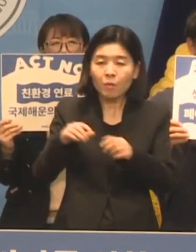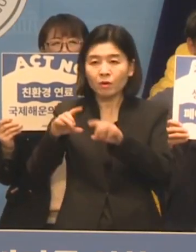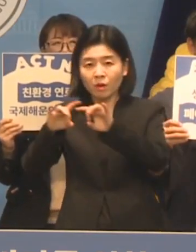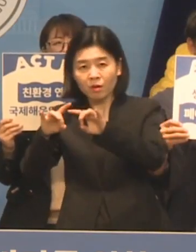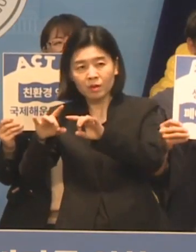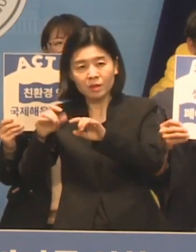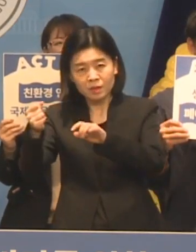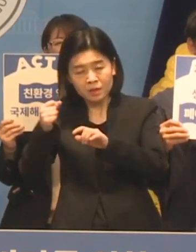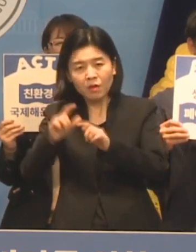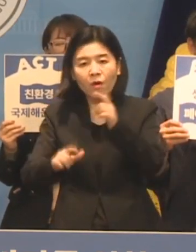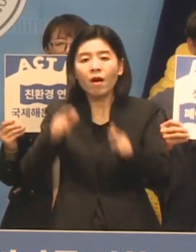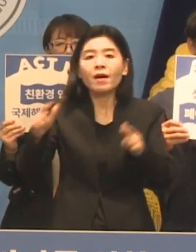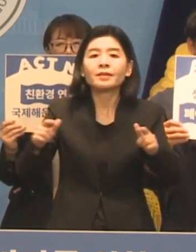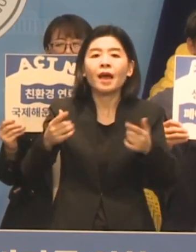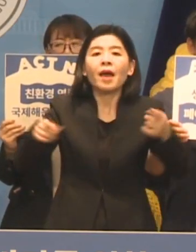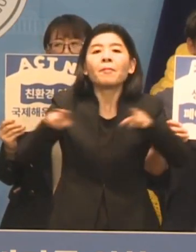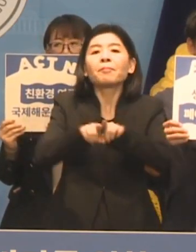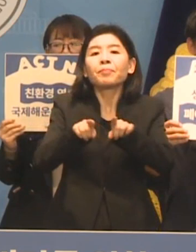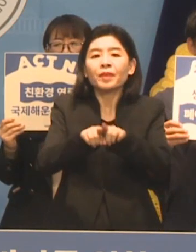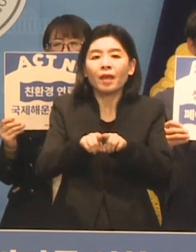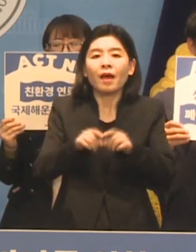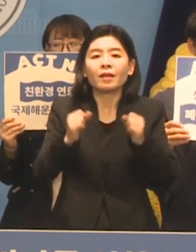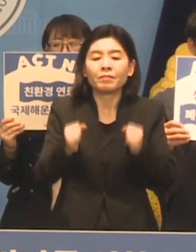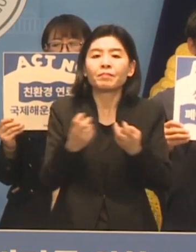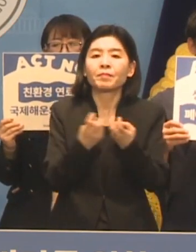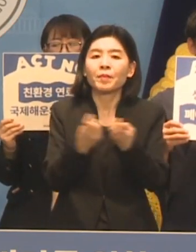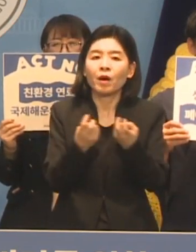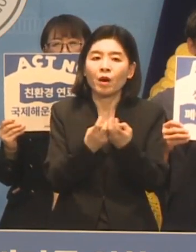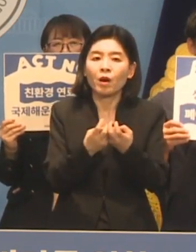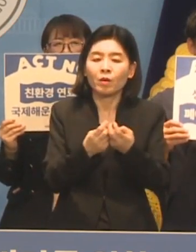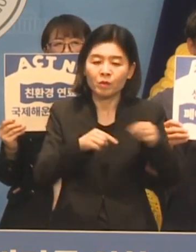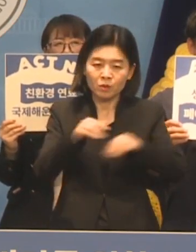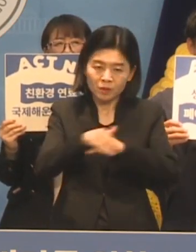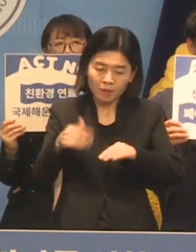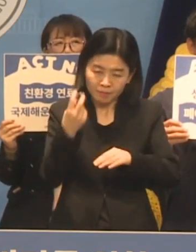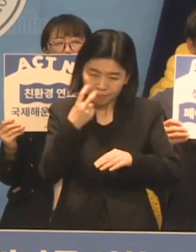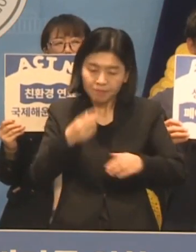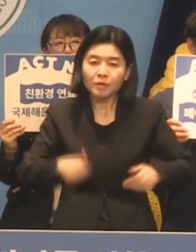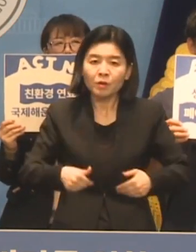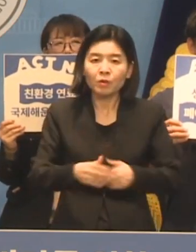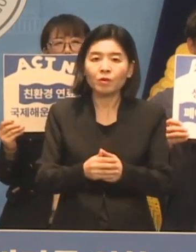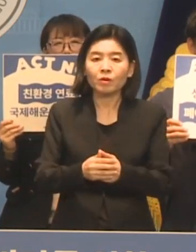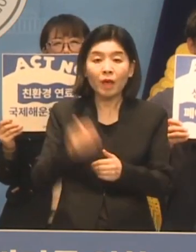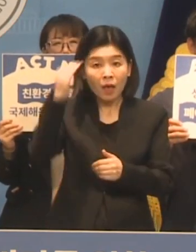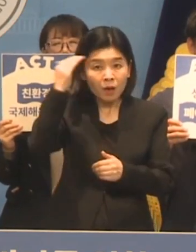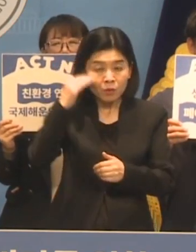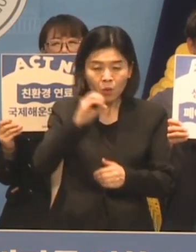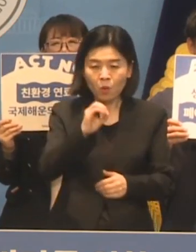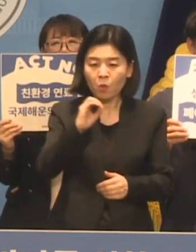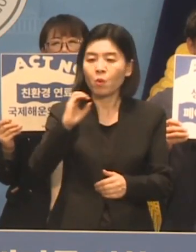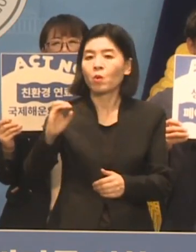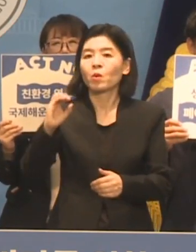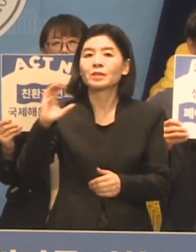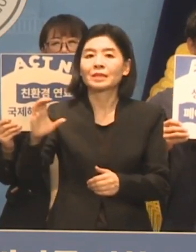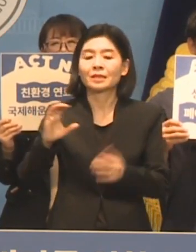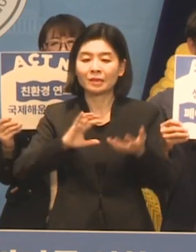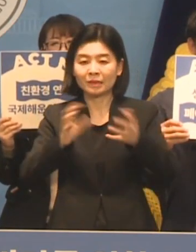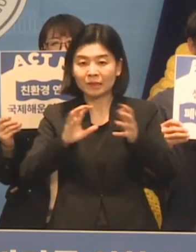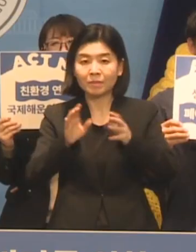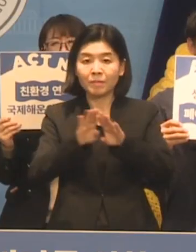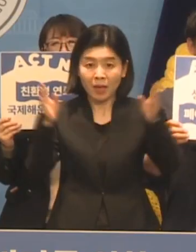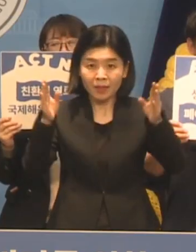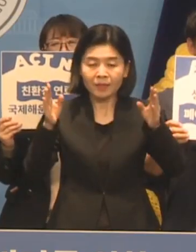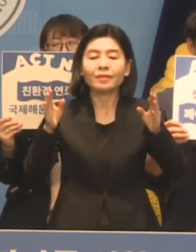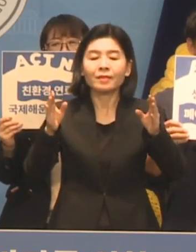수 있도록 정책을 정비해야 합니다. 한국은 이번 아워오션 컨퍼런스의 개최국으로서 더 나아가